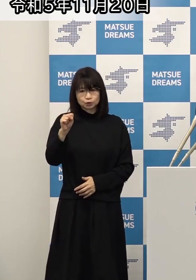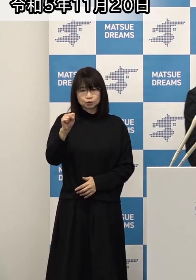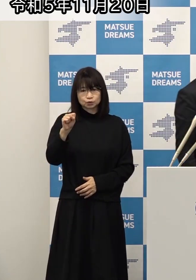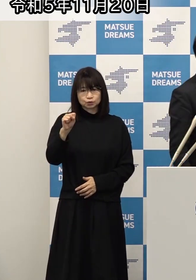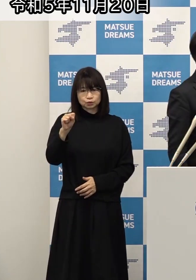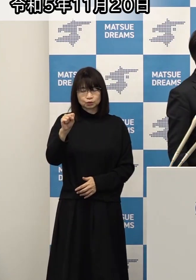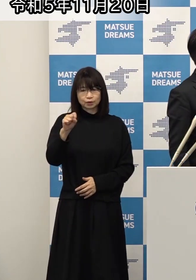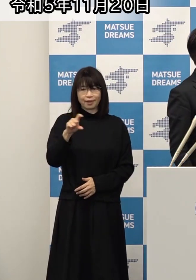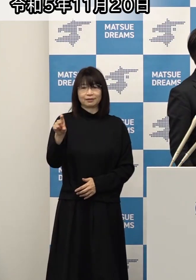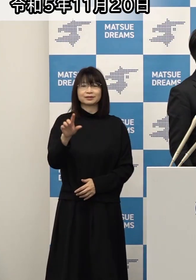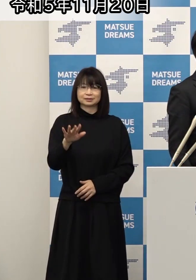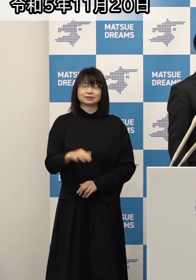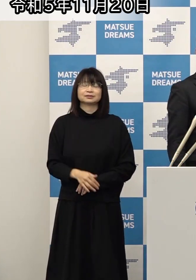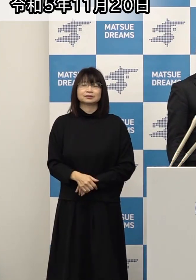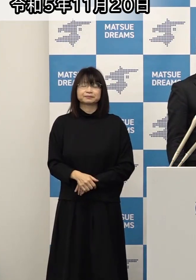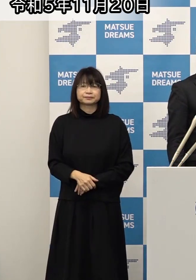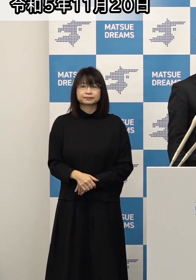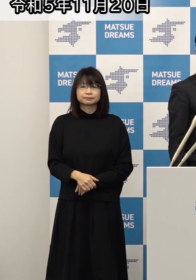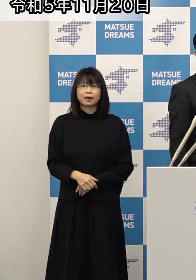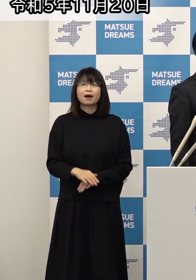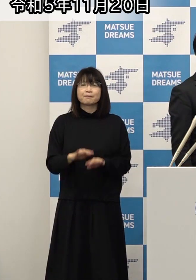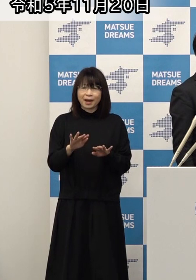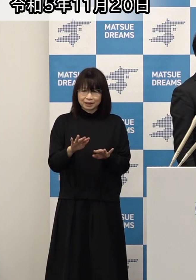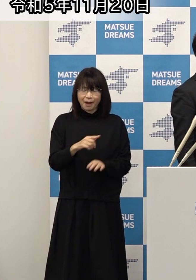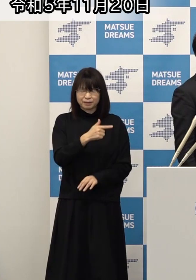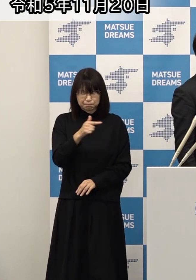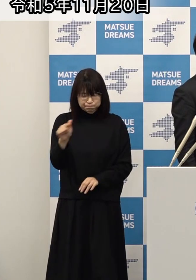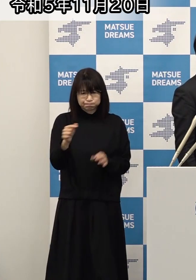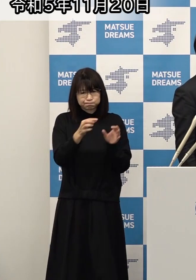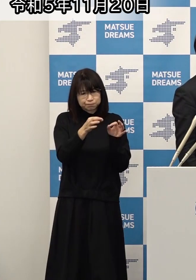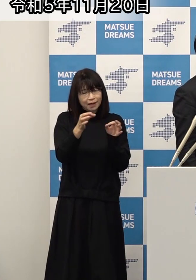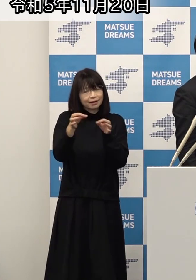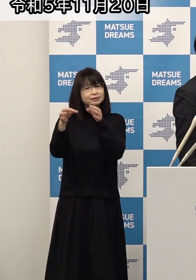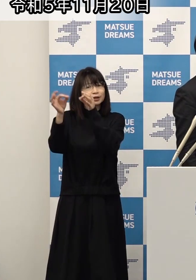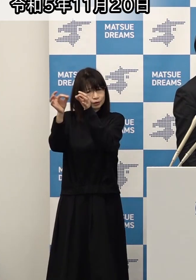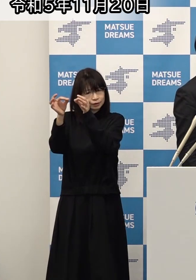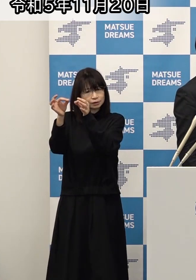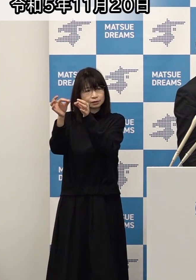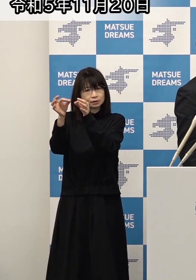。で、こういったですね、価格の上昇が、